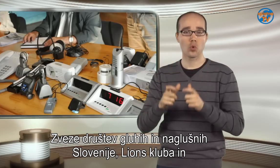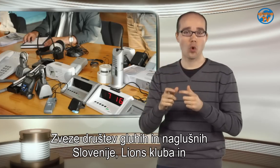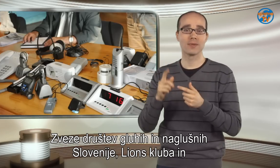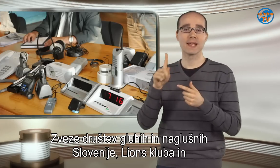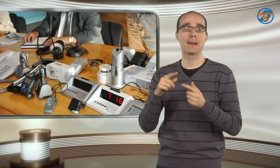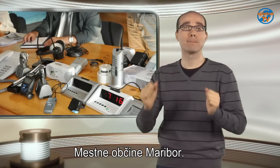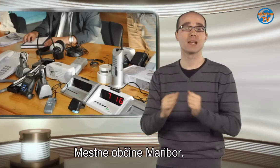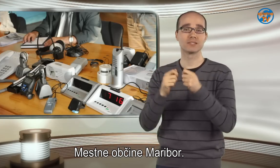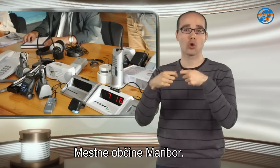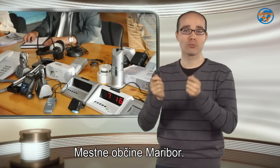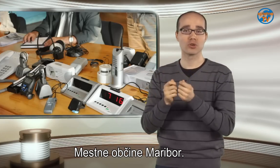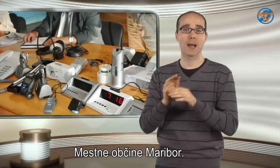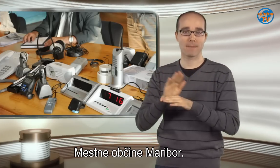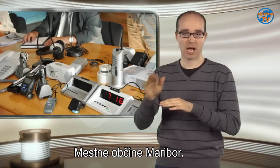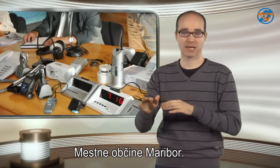in Mestne občine Maribor.